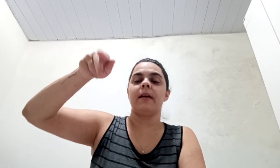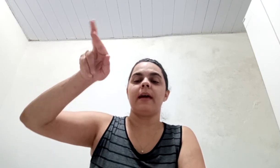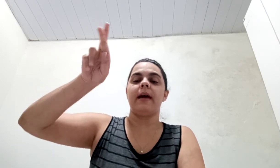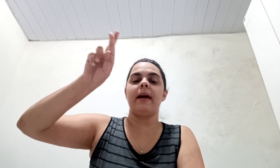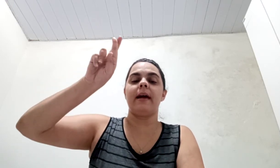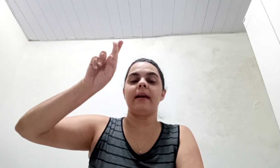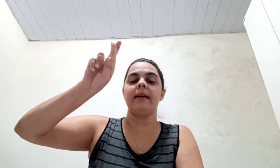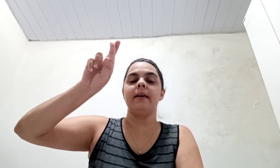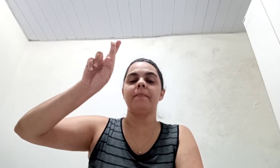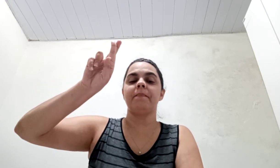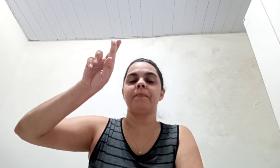R,